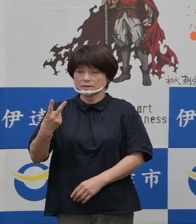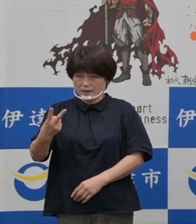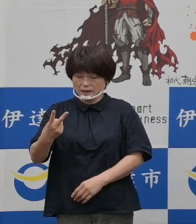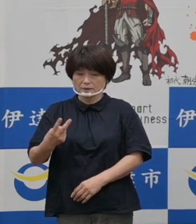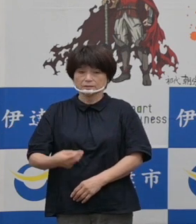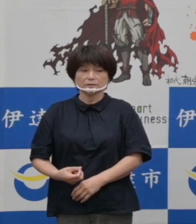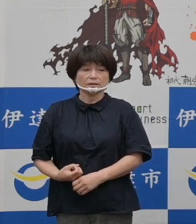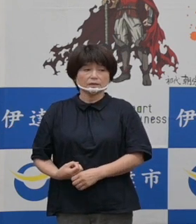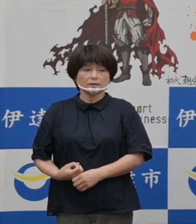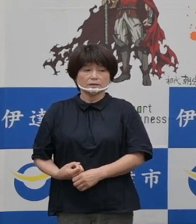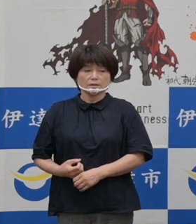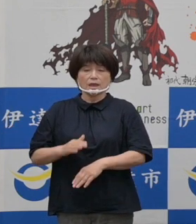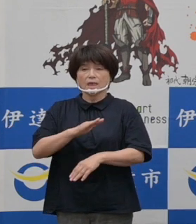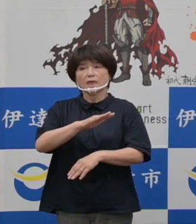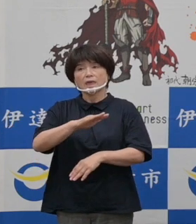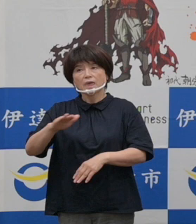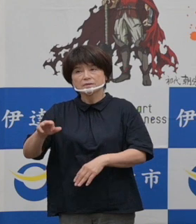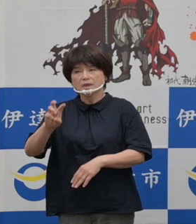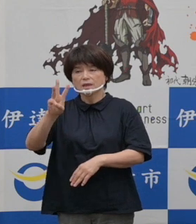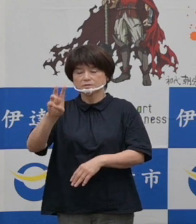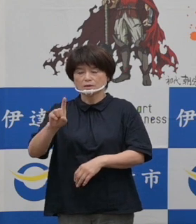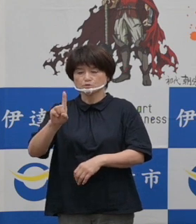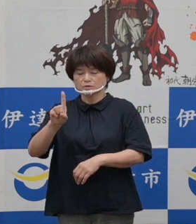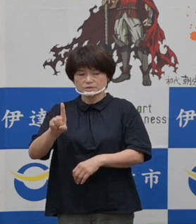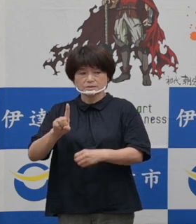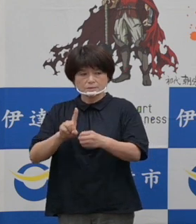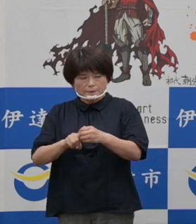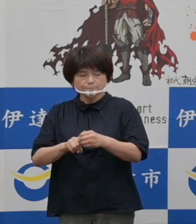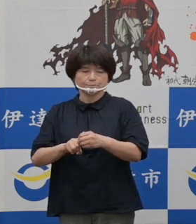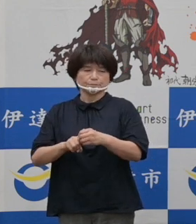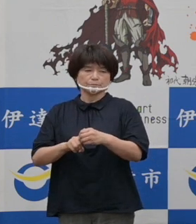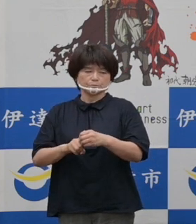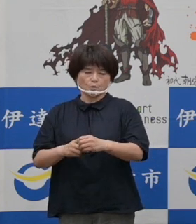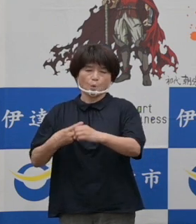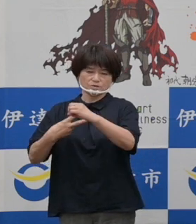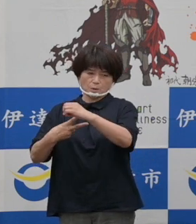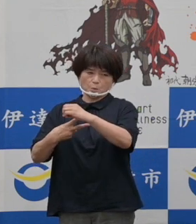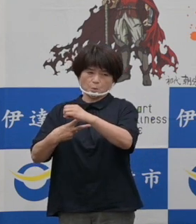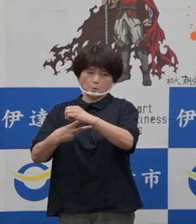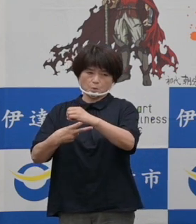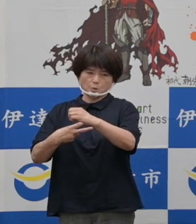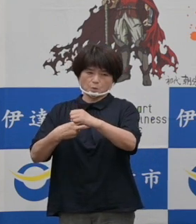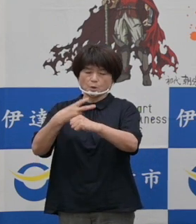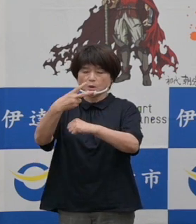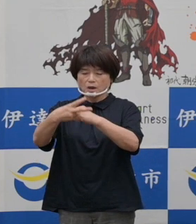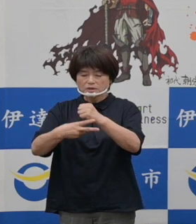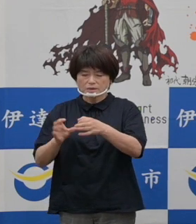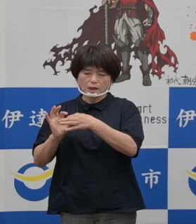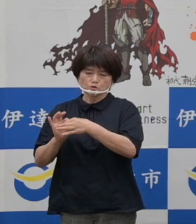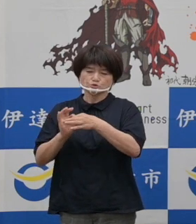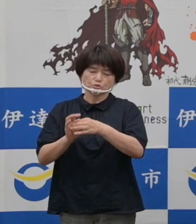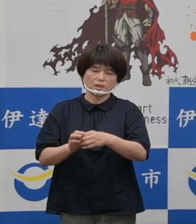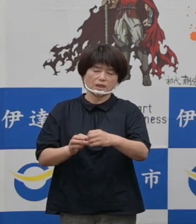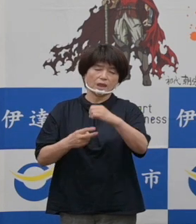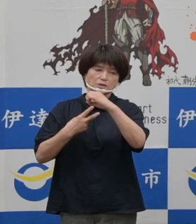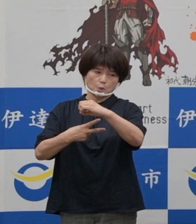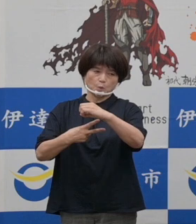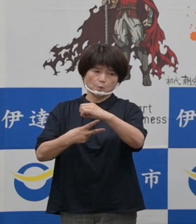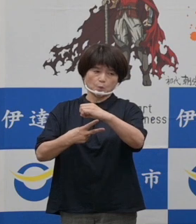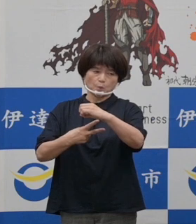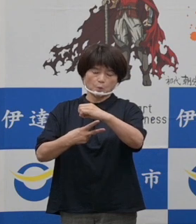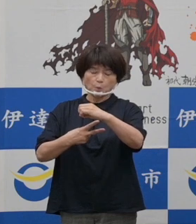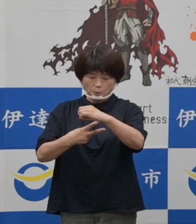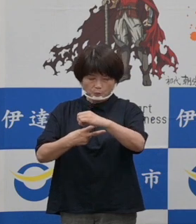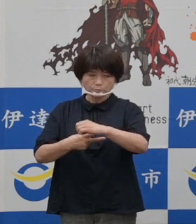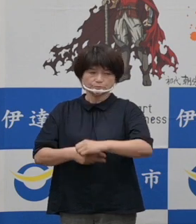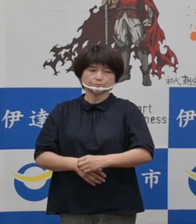令和平成31年度ゼロということになって、2年連続ゼロということでございます。 平成31年から2年